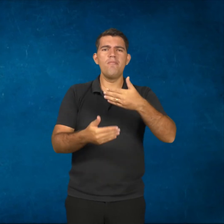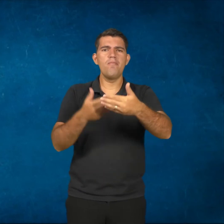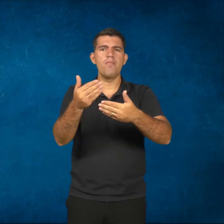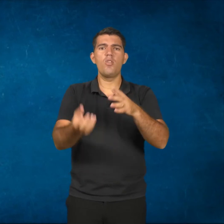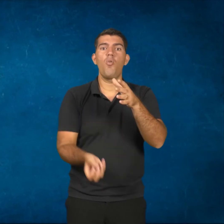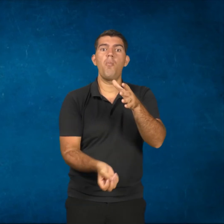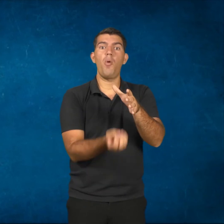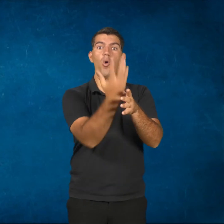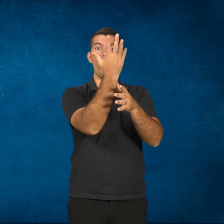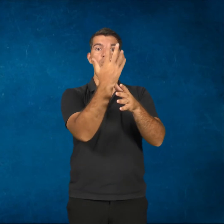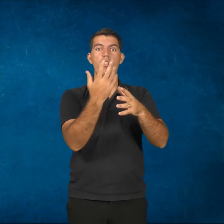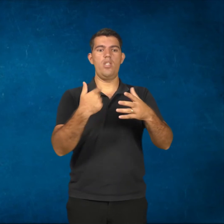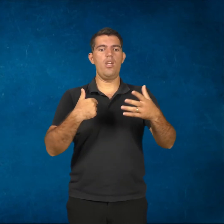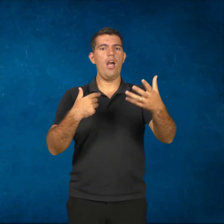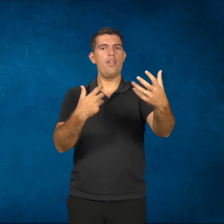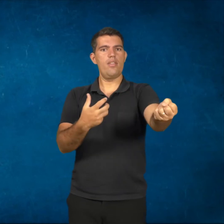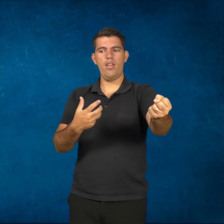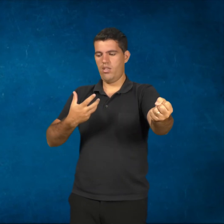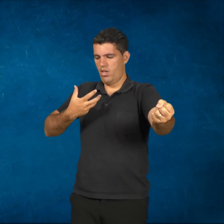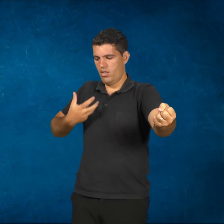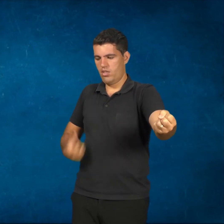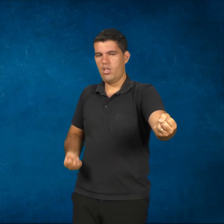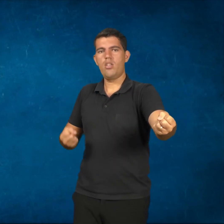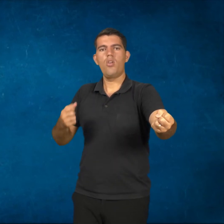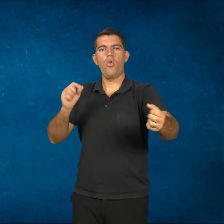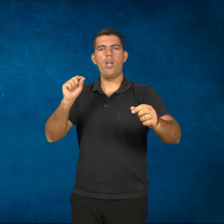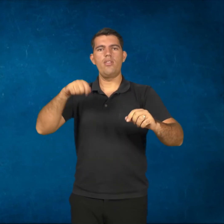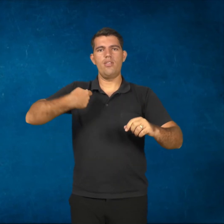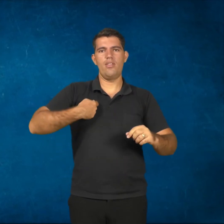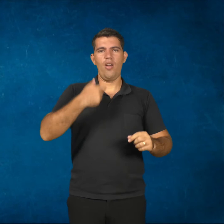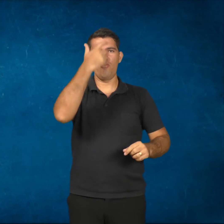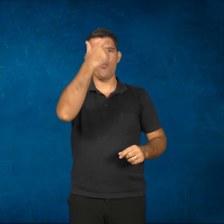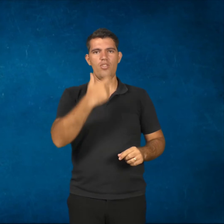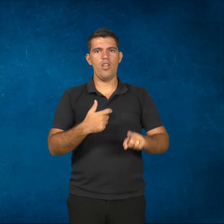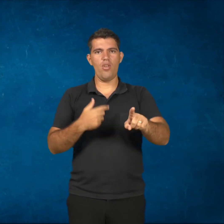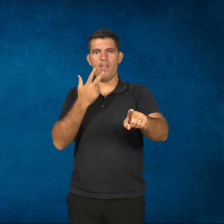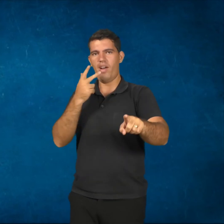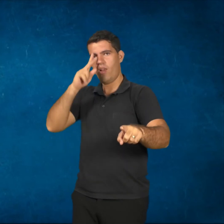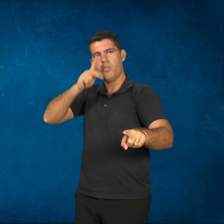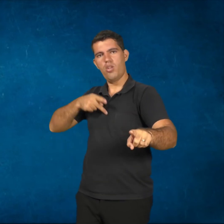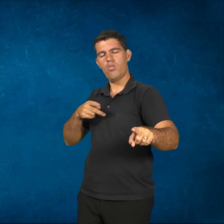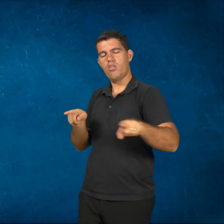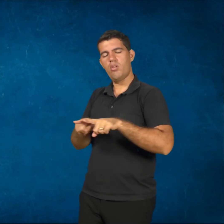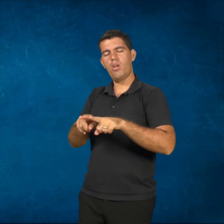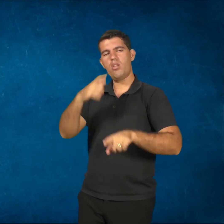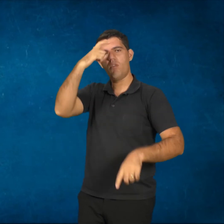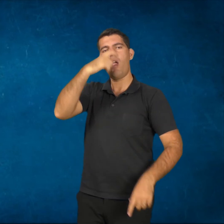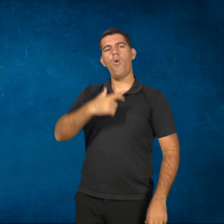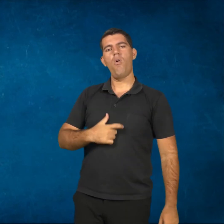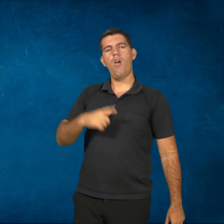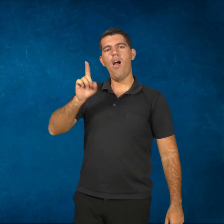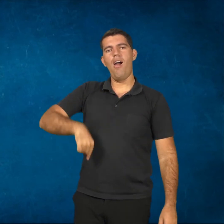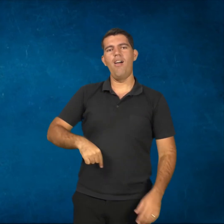a afirmação de ambos como sujeito. Eu me afirmo como sujeito e ele se afirma como sujeito.